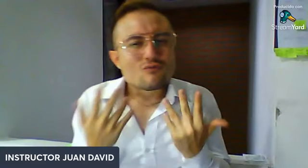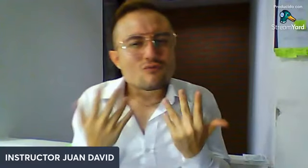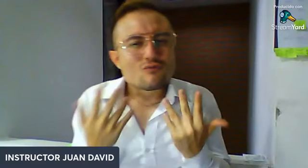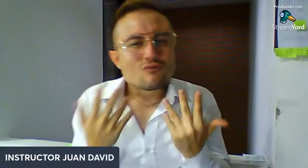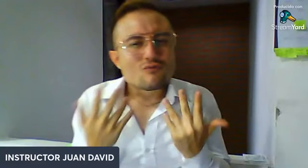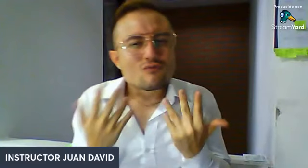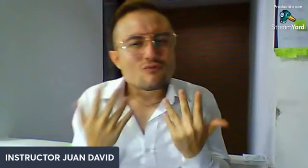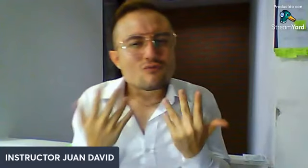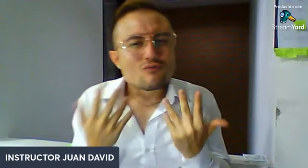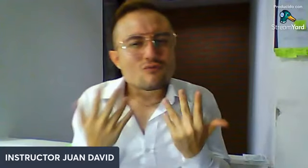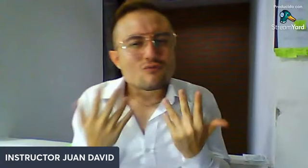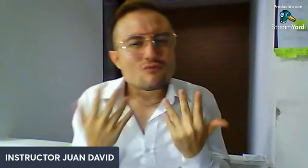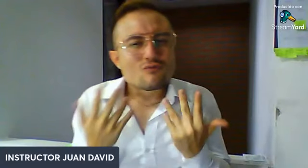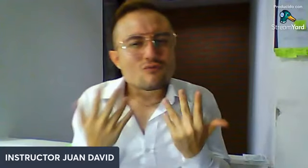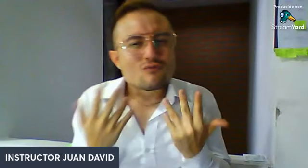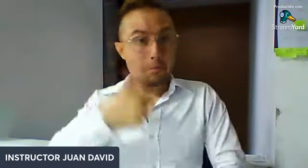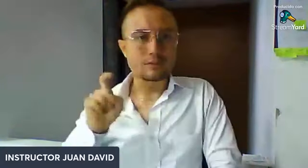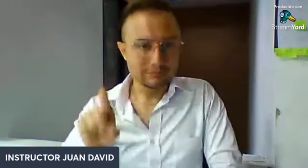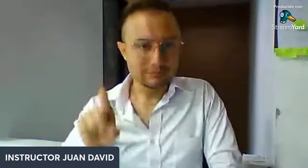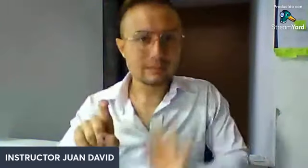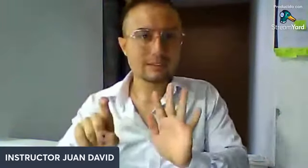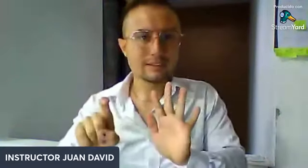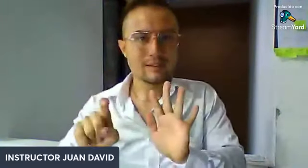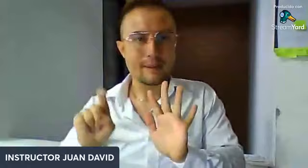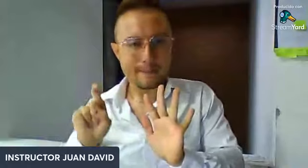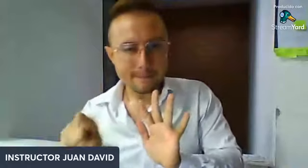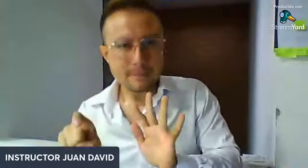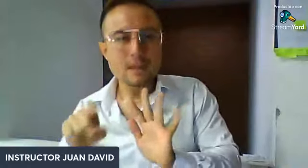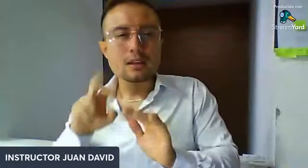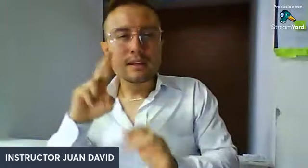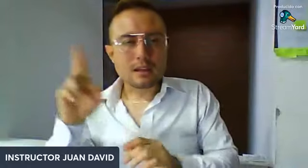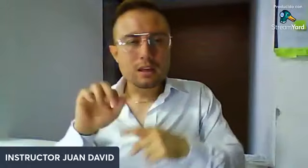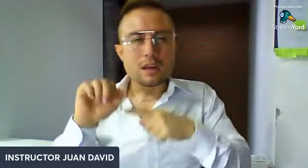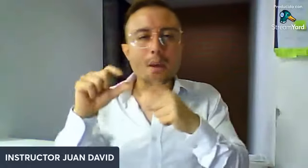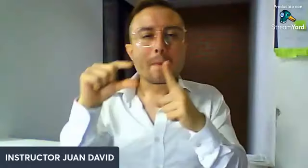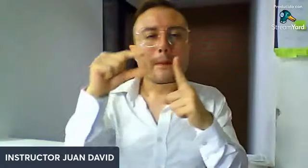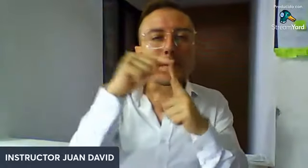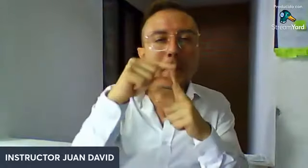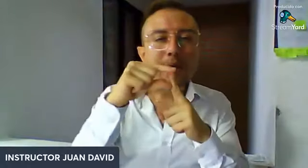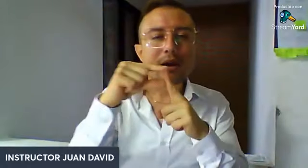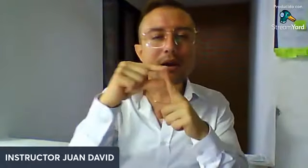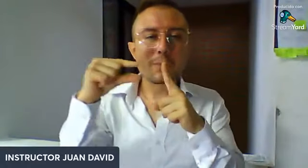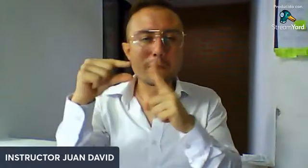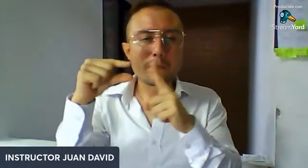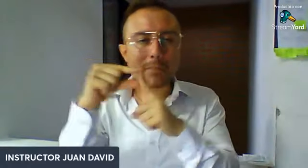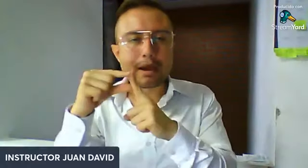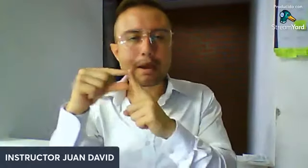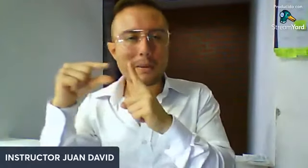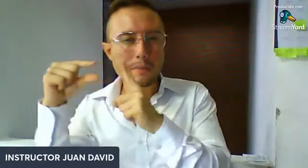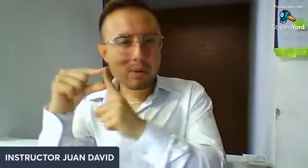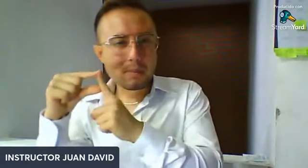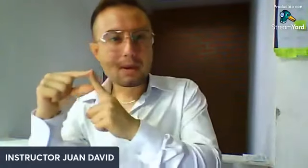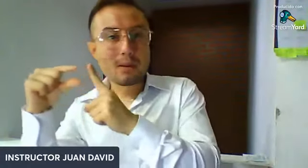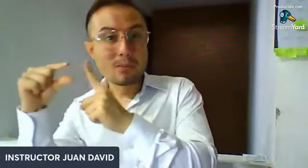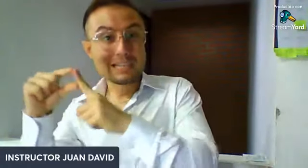pues estaba pensando en cómo pasar la lengua en señas. Entonces, en este video, digamos